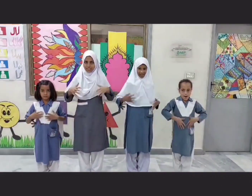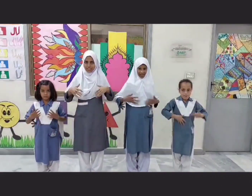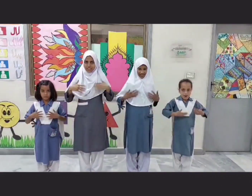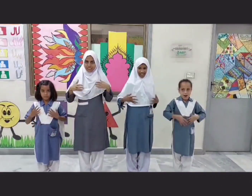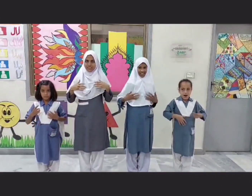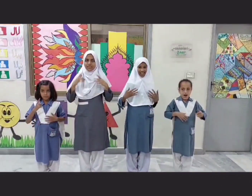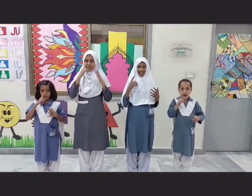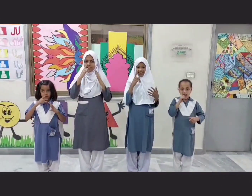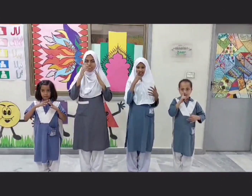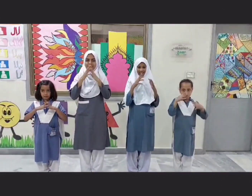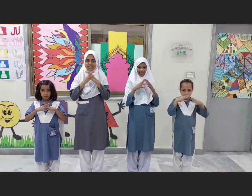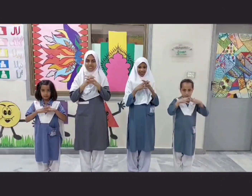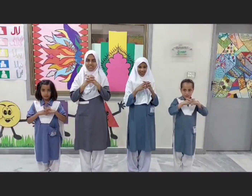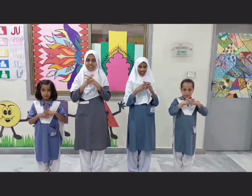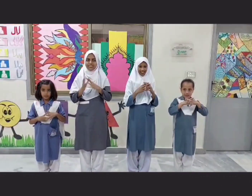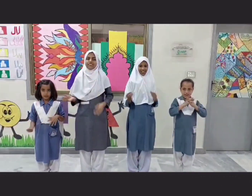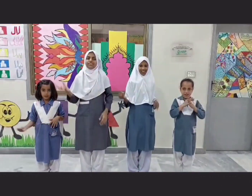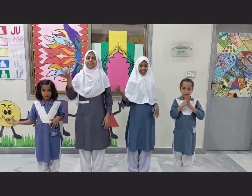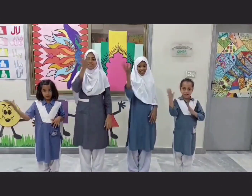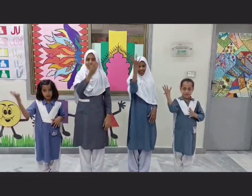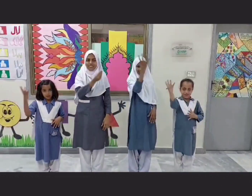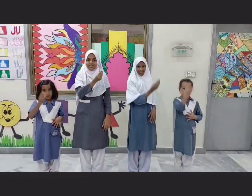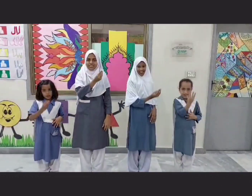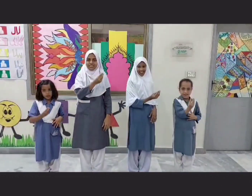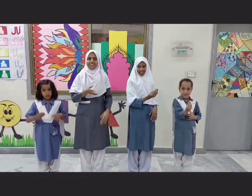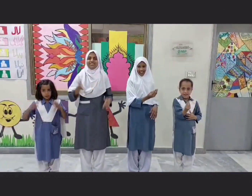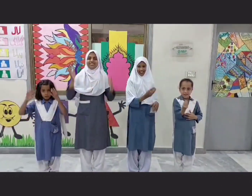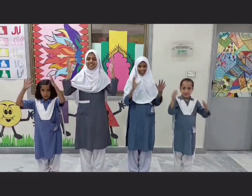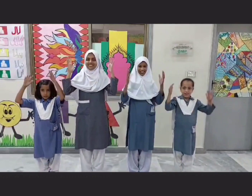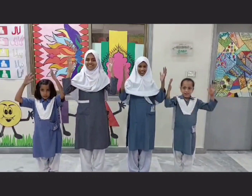Happy Women's Day.